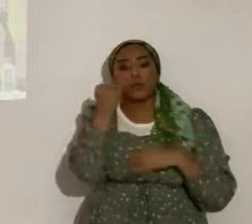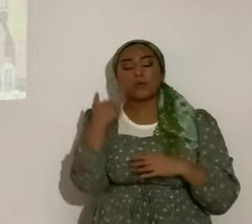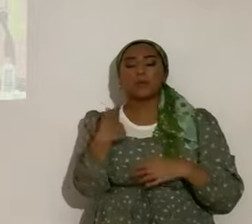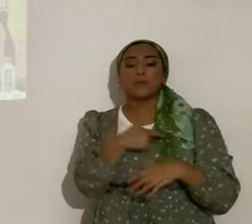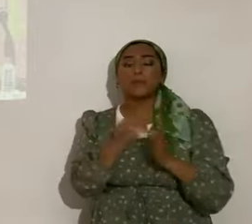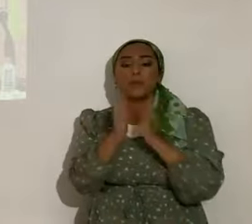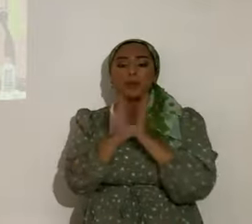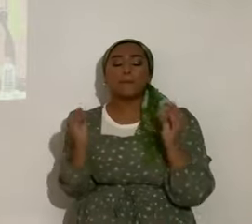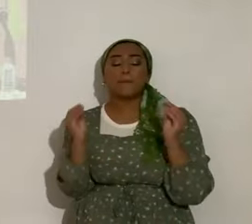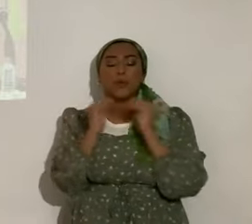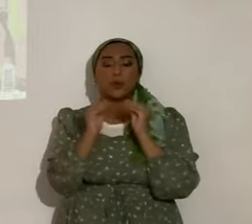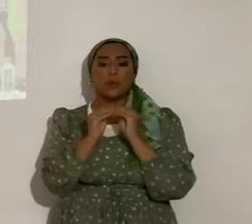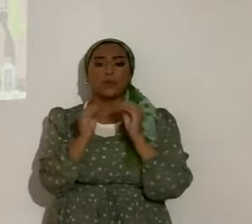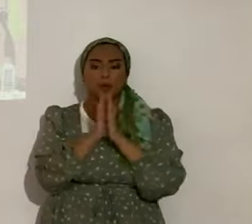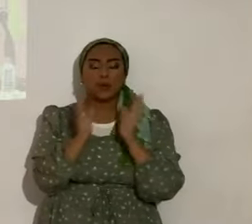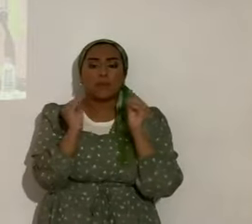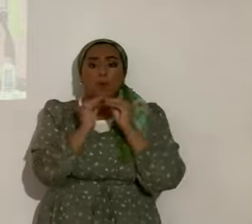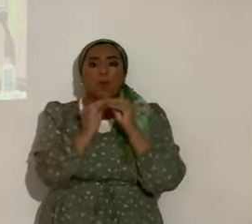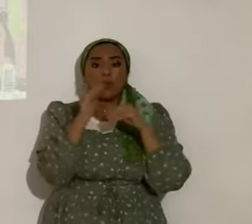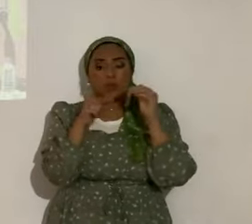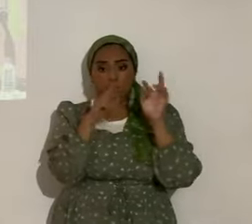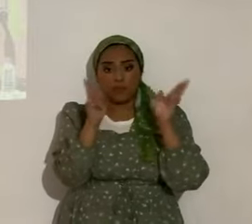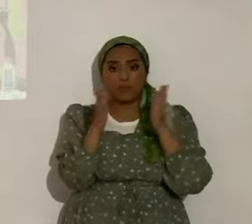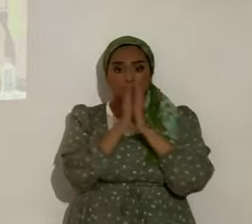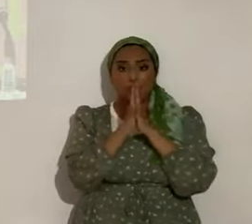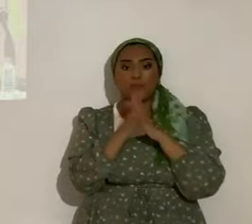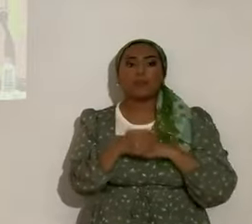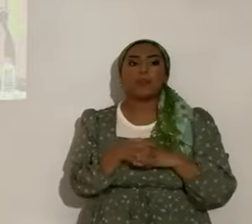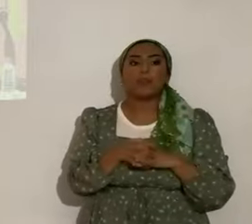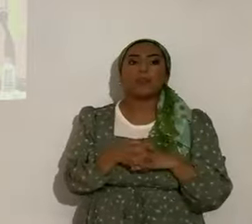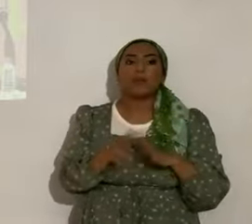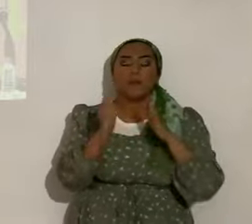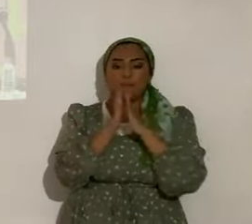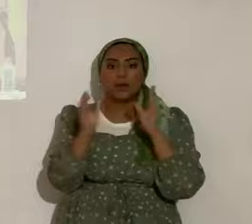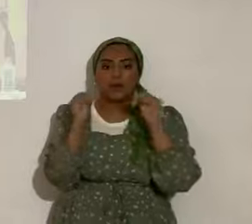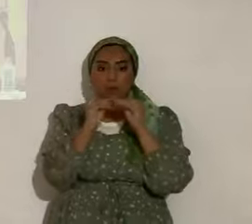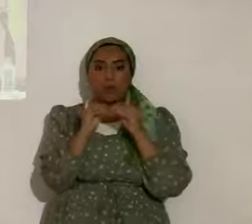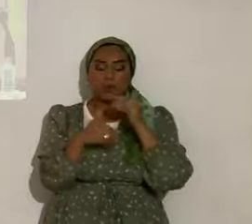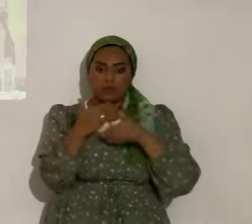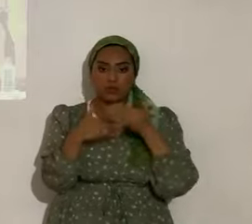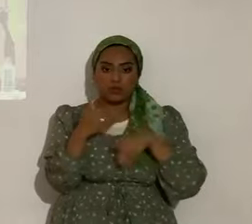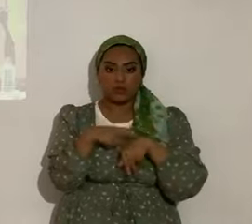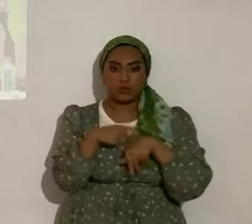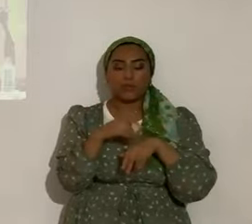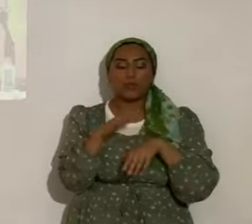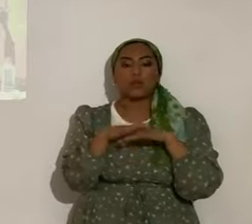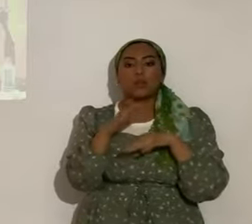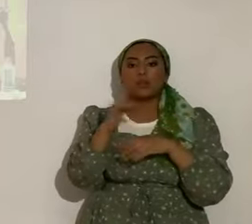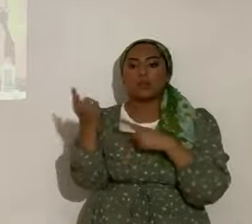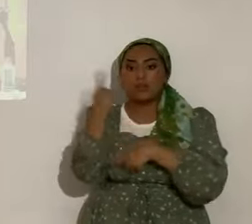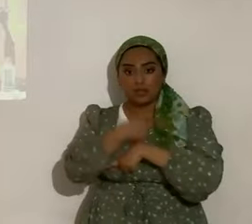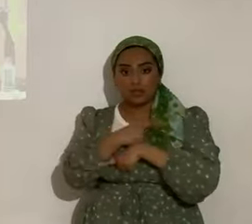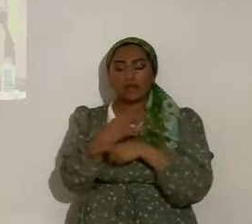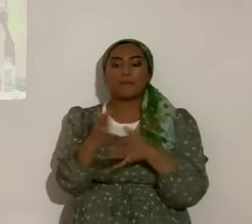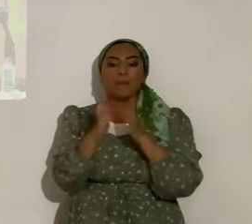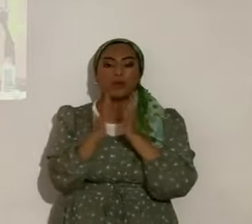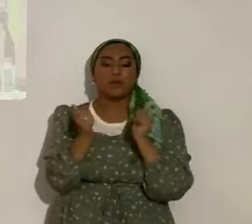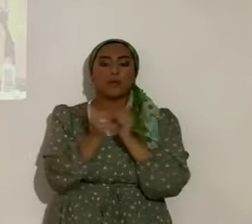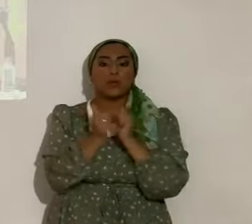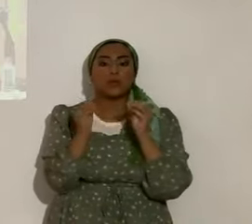más, ora más de lo que oras, ora más seguido en el día, y ora con